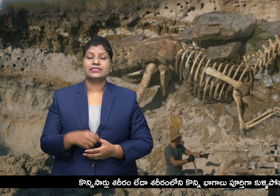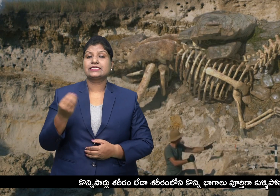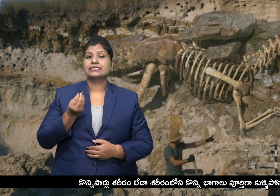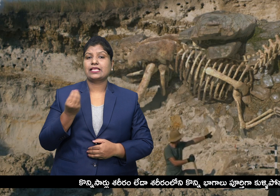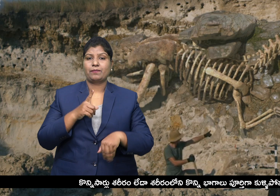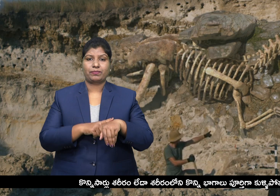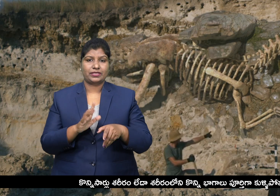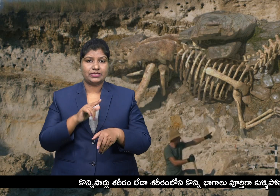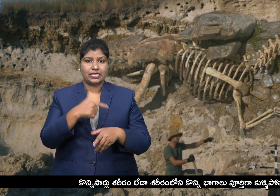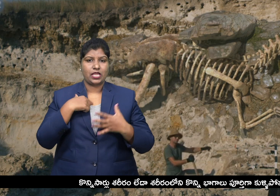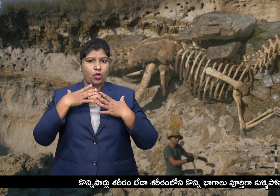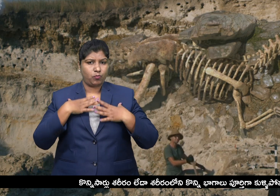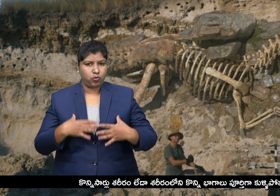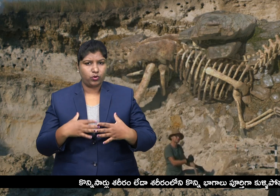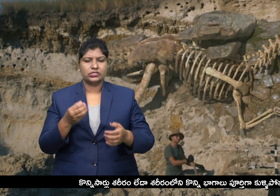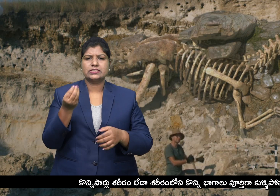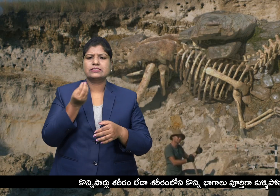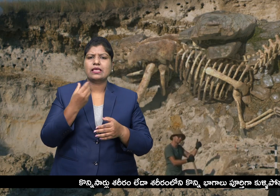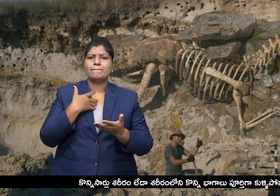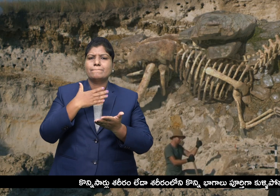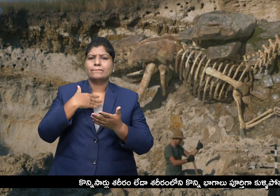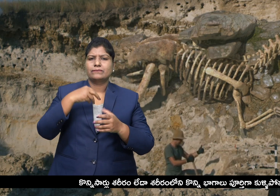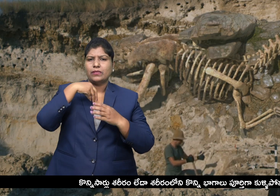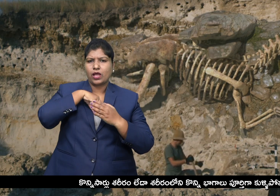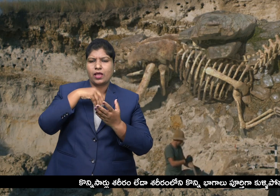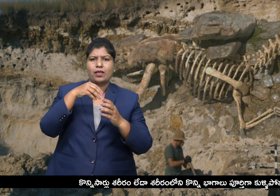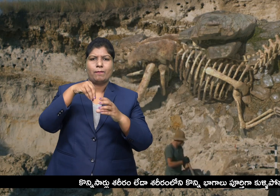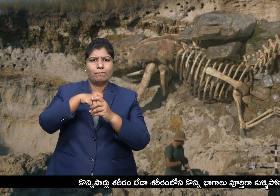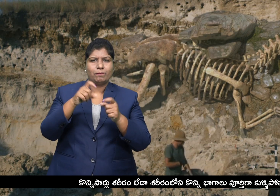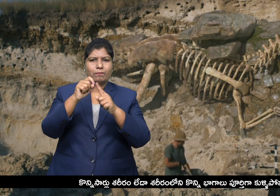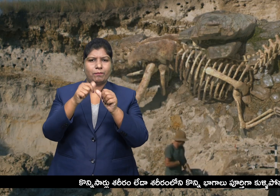కొన్నిసార్లు శరీరం లేదా శరీరంలోని కొన్ని భాగాలు పూర్తిగా కుళ్ళిపోవు.